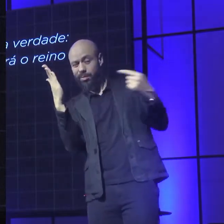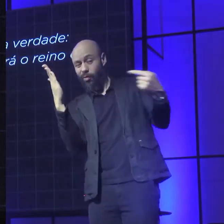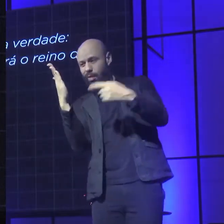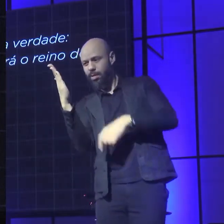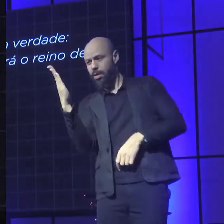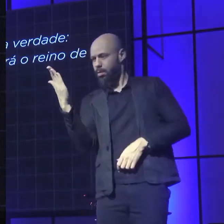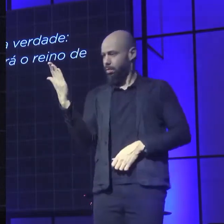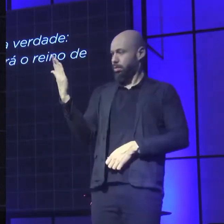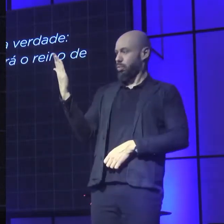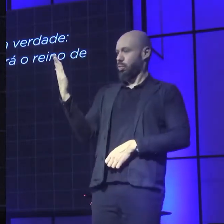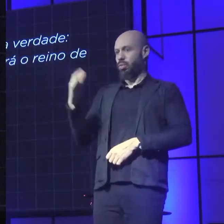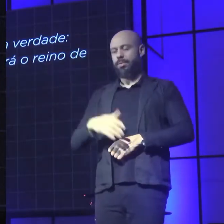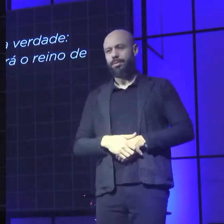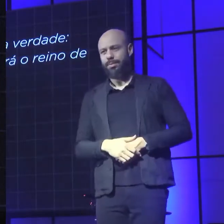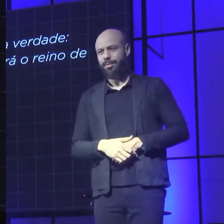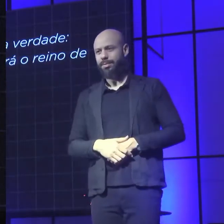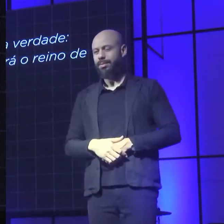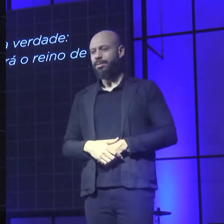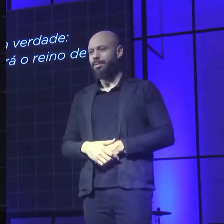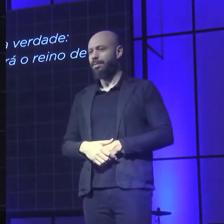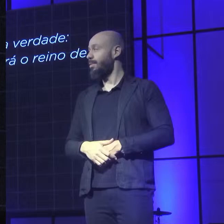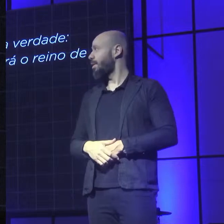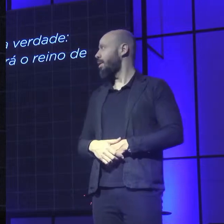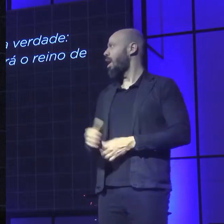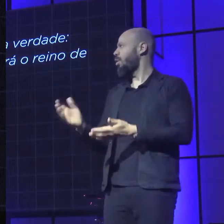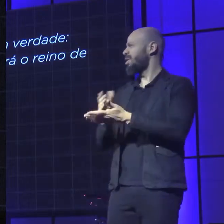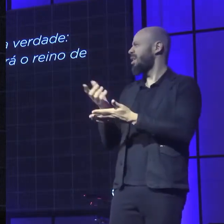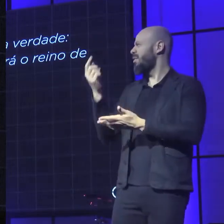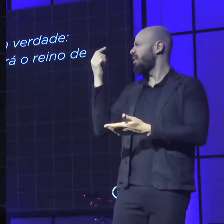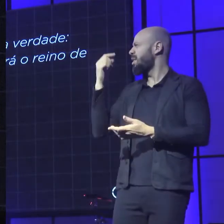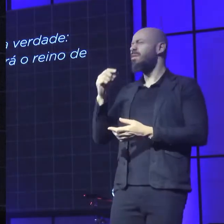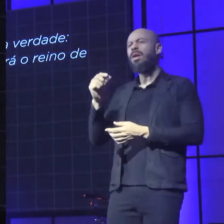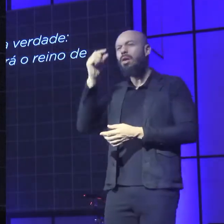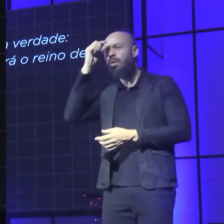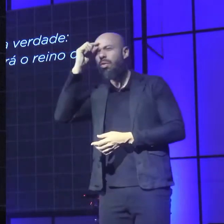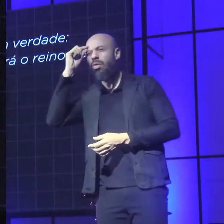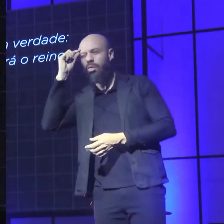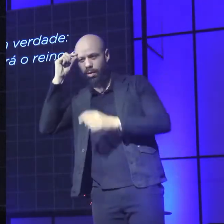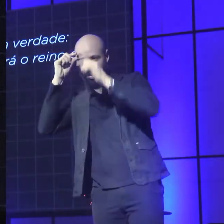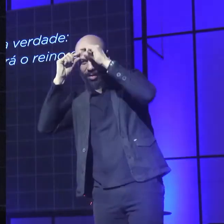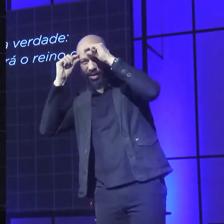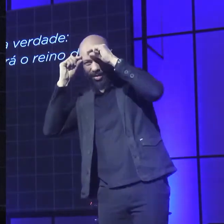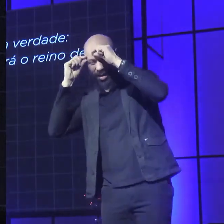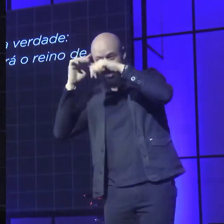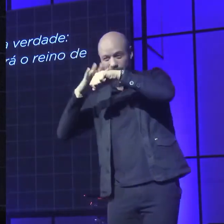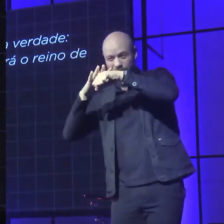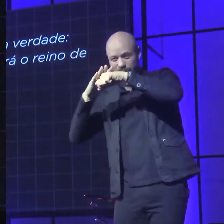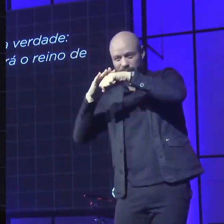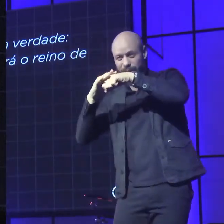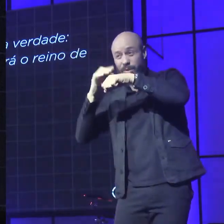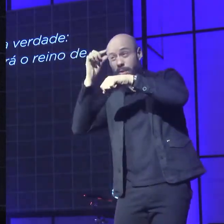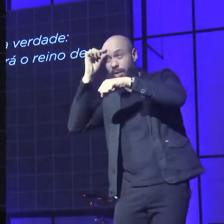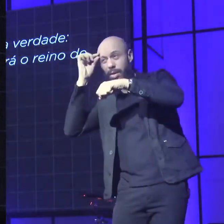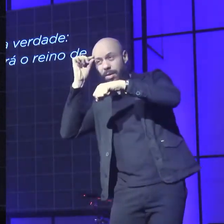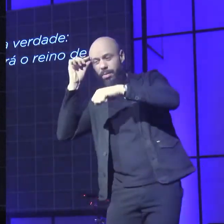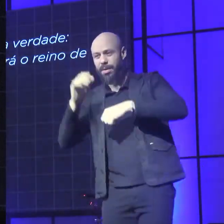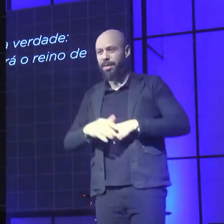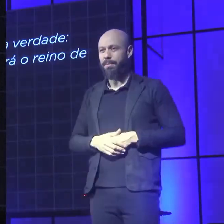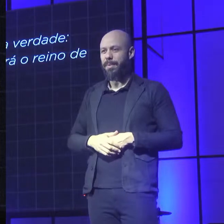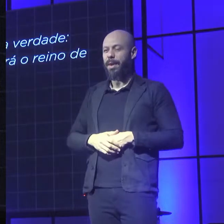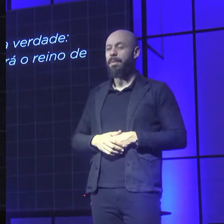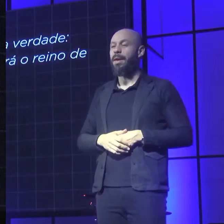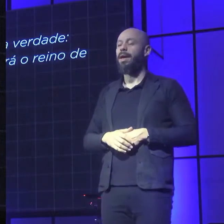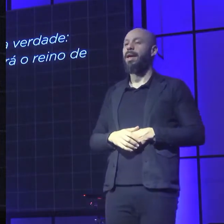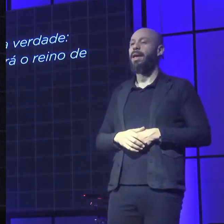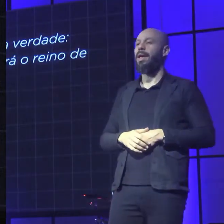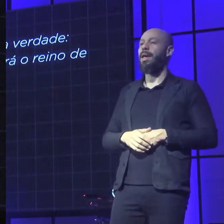Alguns de vocês devem ter notado que eu estou com uns curativos aqui. Tomara que não apareça muito na câmera. Mas eu, devido à enchente, eu preciso a cada